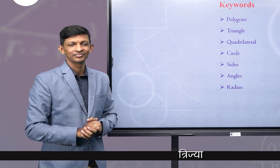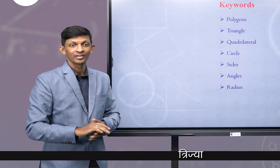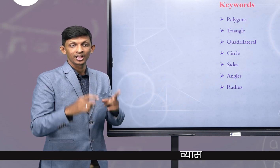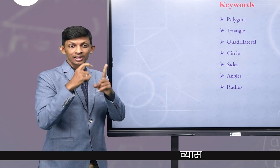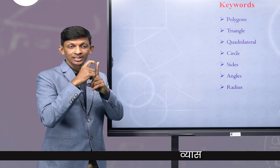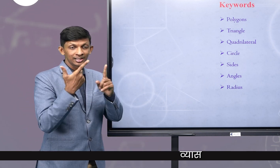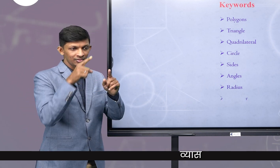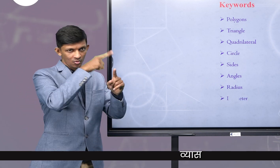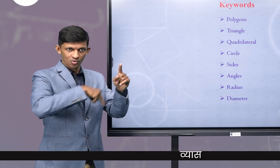व्यास,